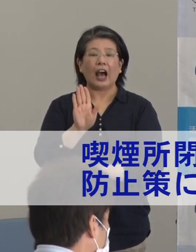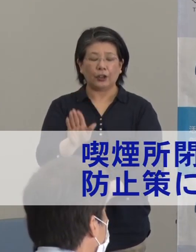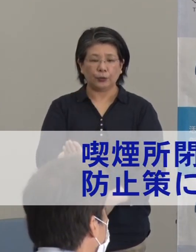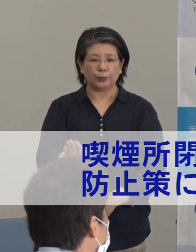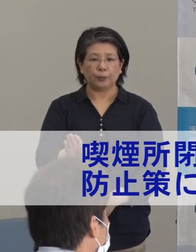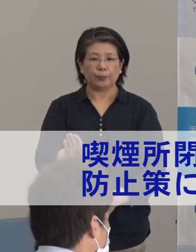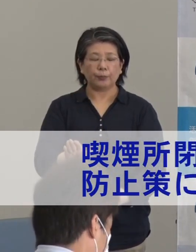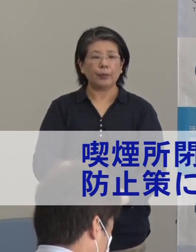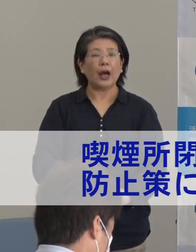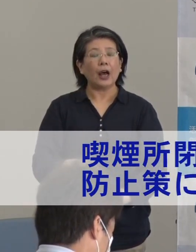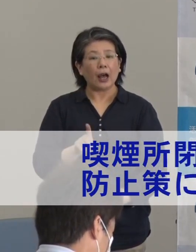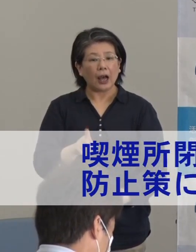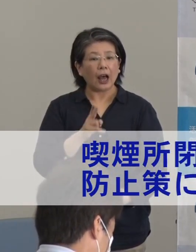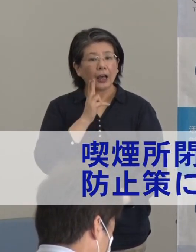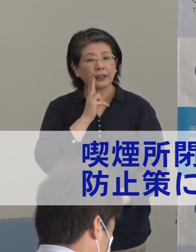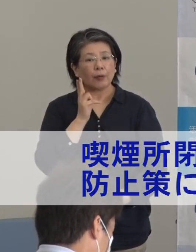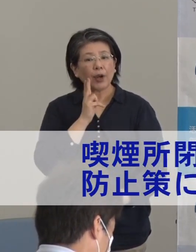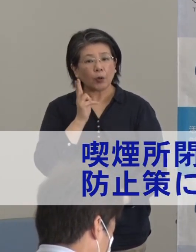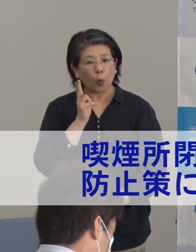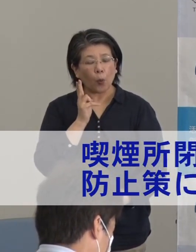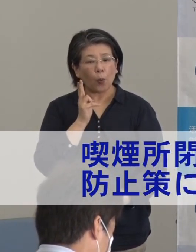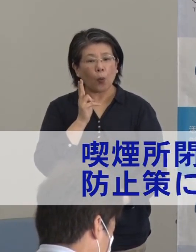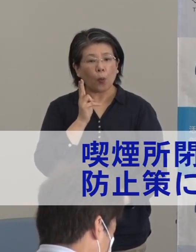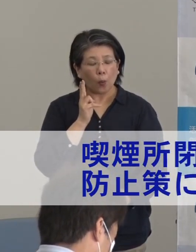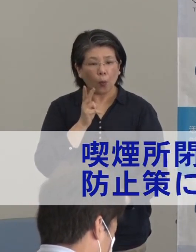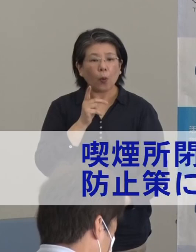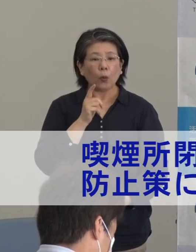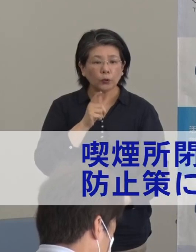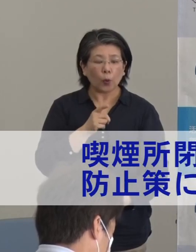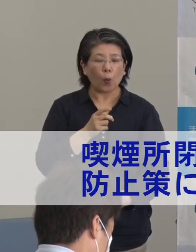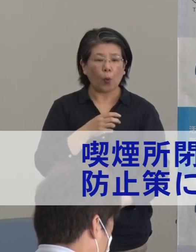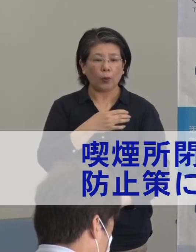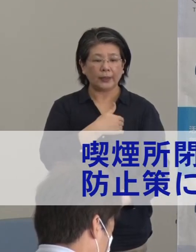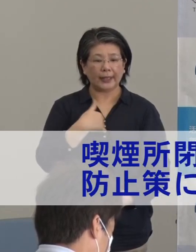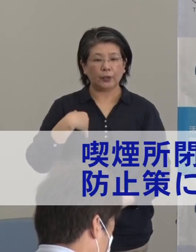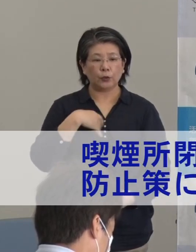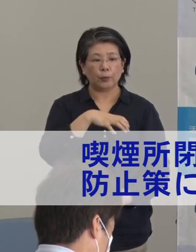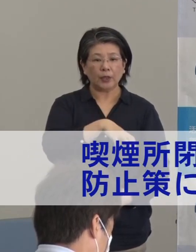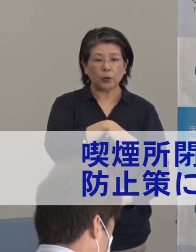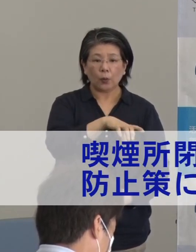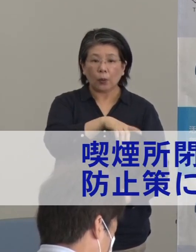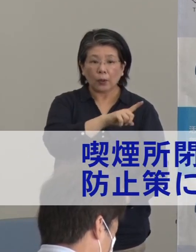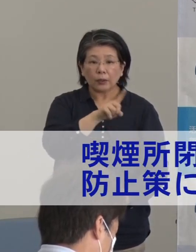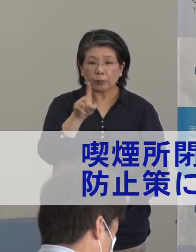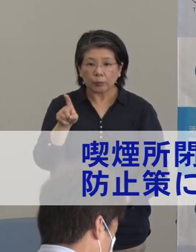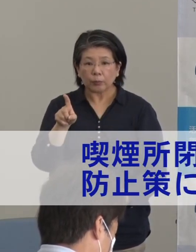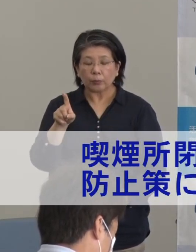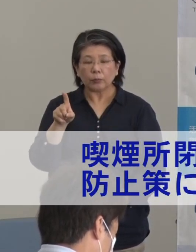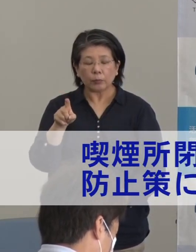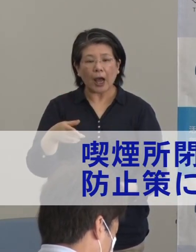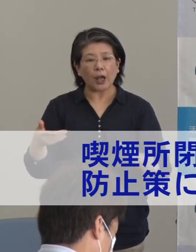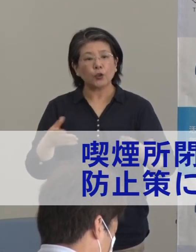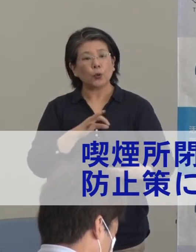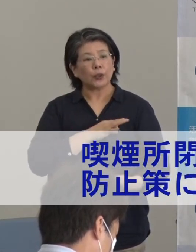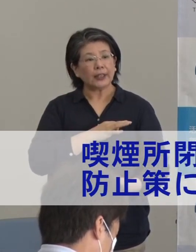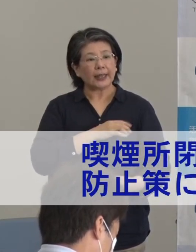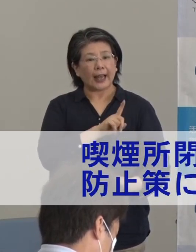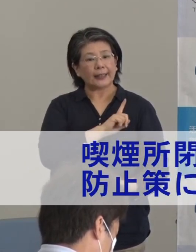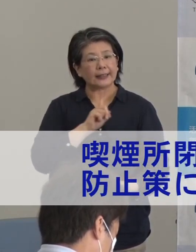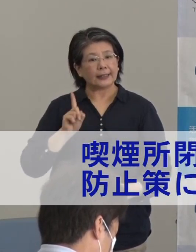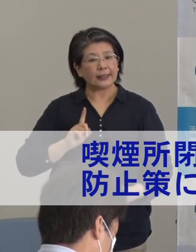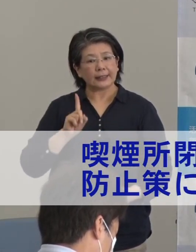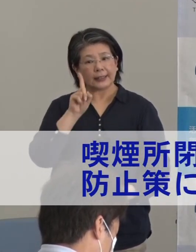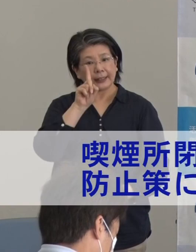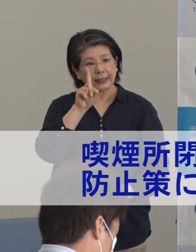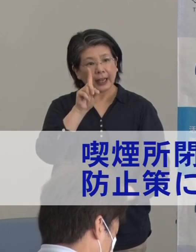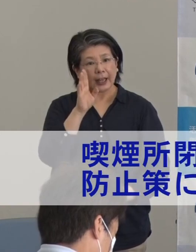日1回程度は、関係職員が見回って、確認はしてまいりたいというふうに思っているところでござい